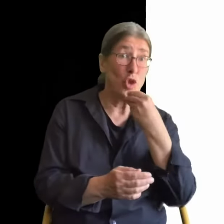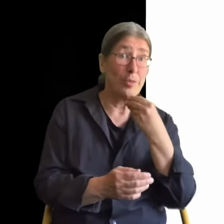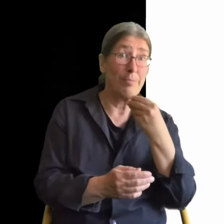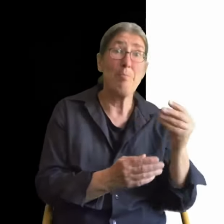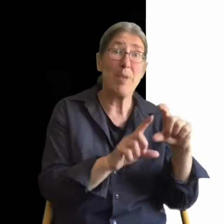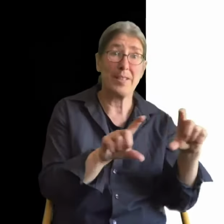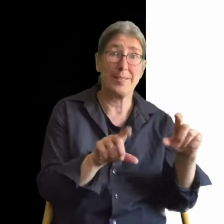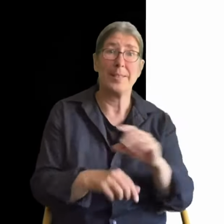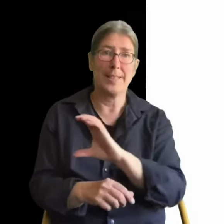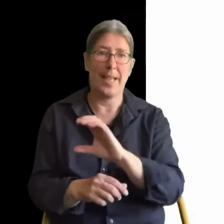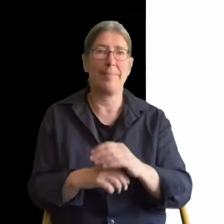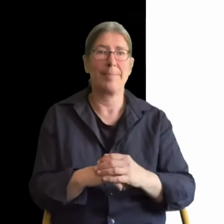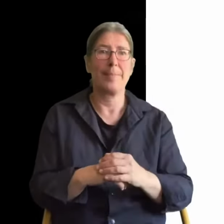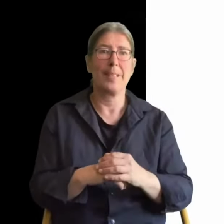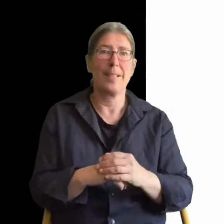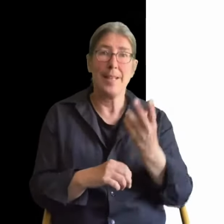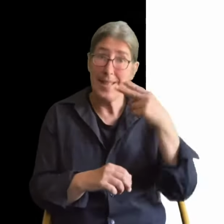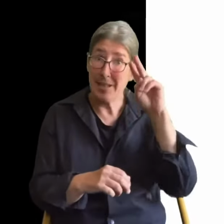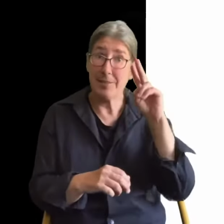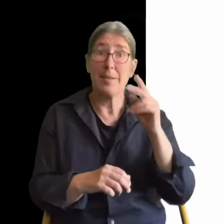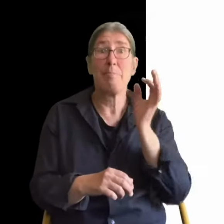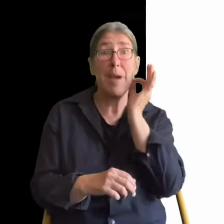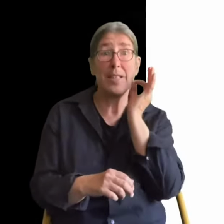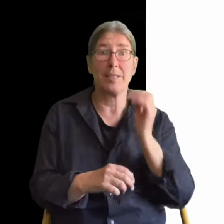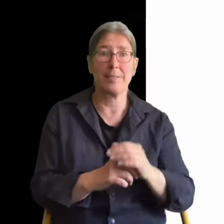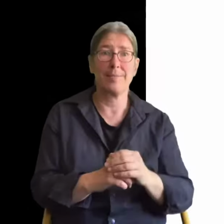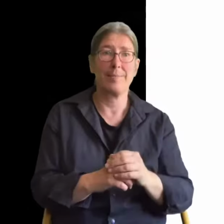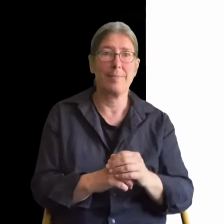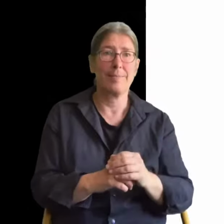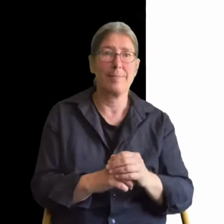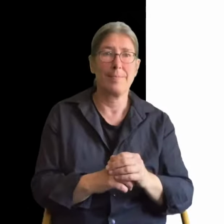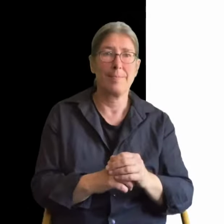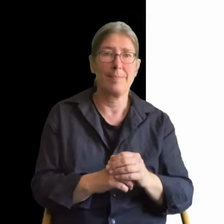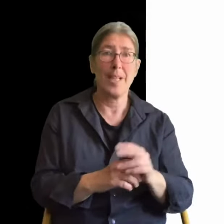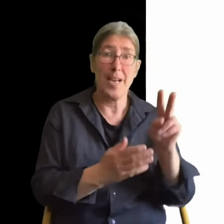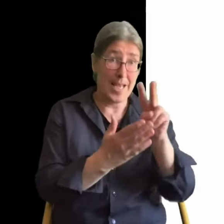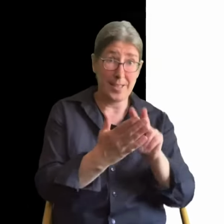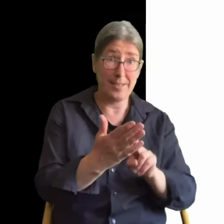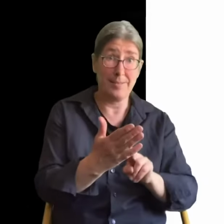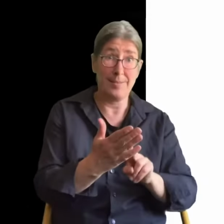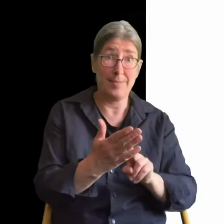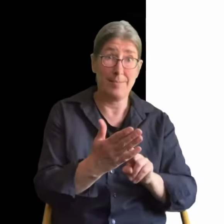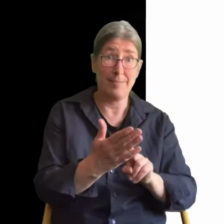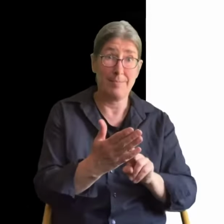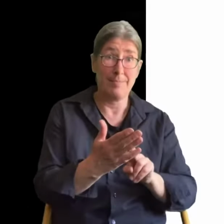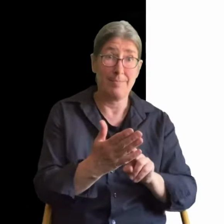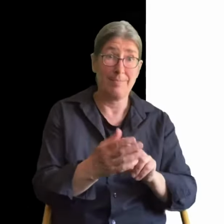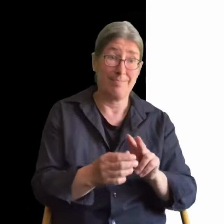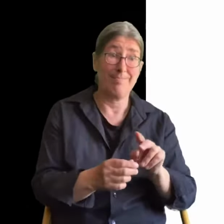schön Bild. C. Das nette Mädchen